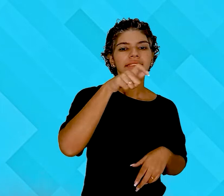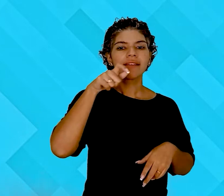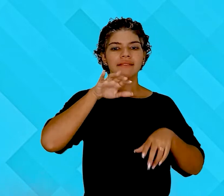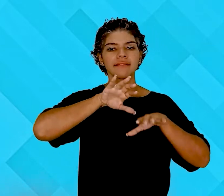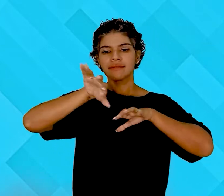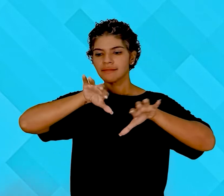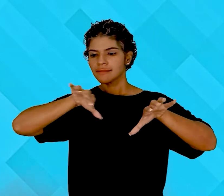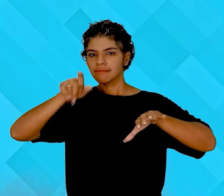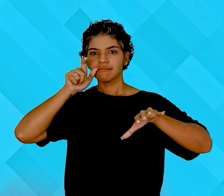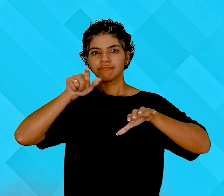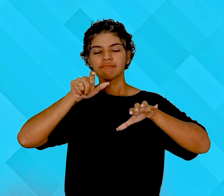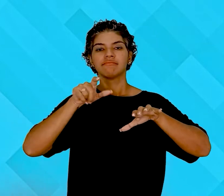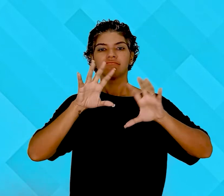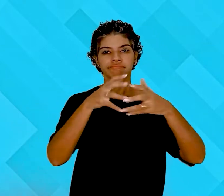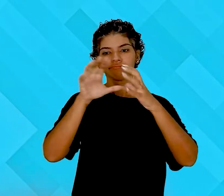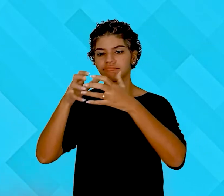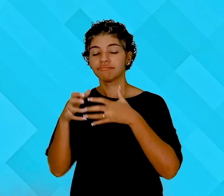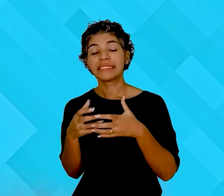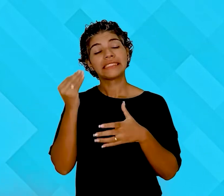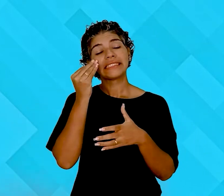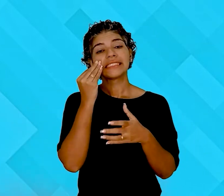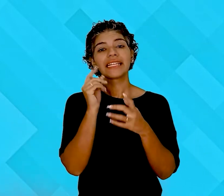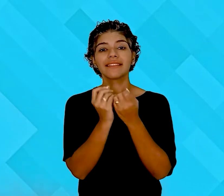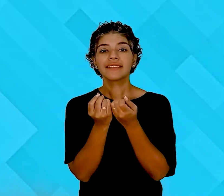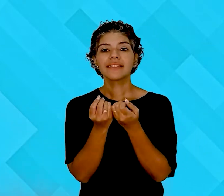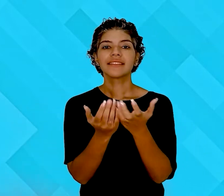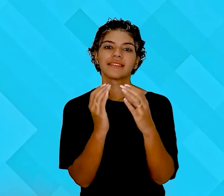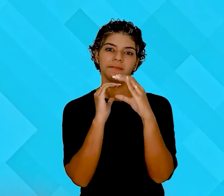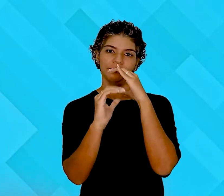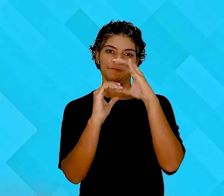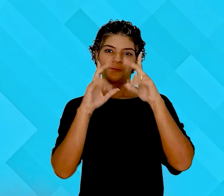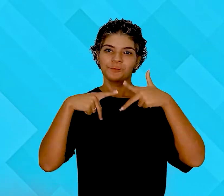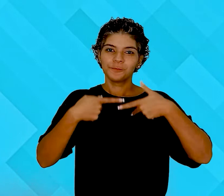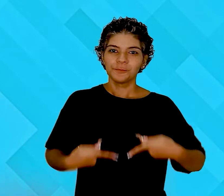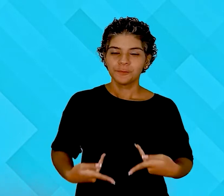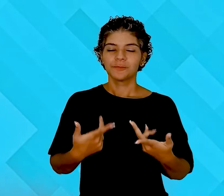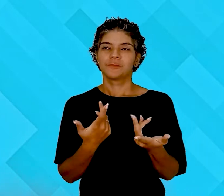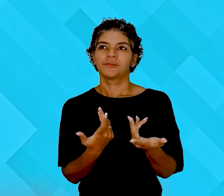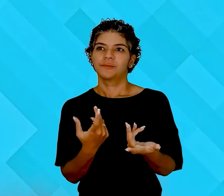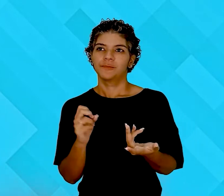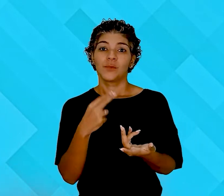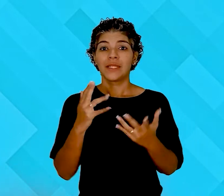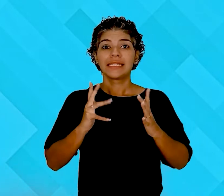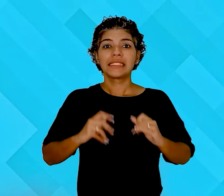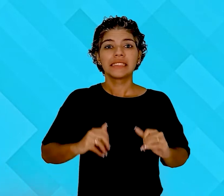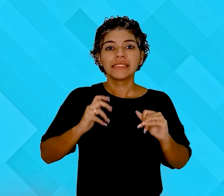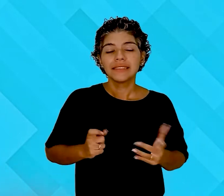uma comunicação limpa, com ética. Uma coisa que eu acho fundamental a gente olhar é